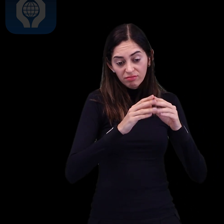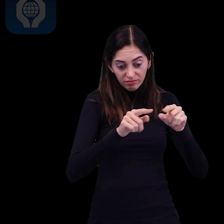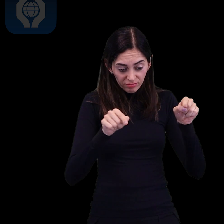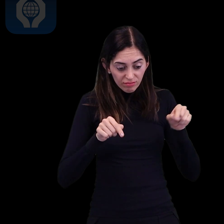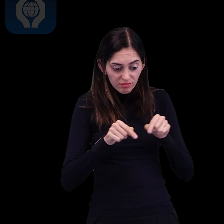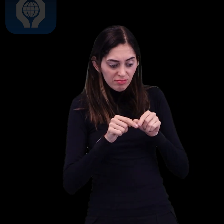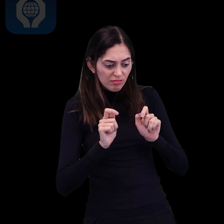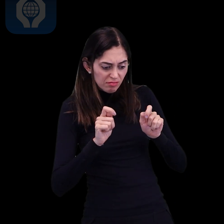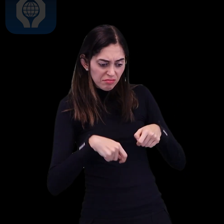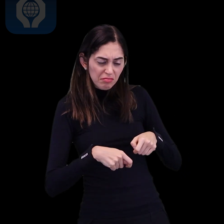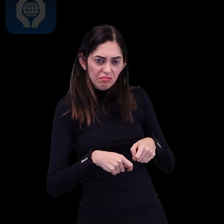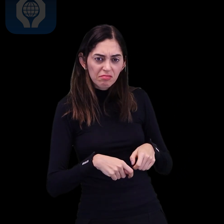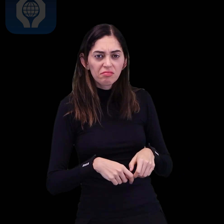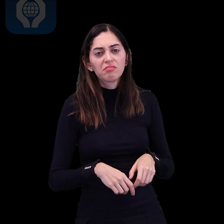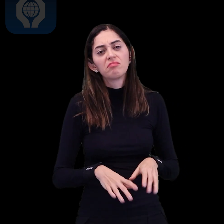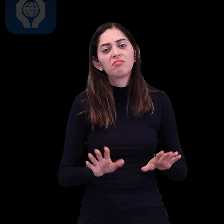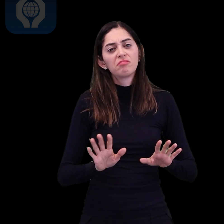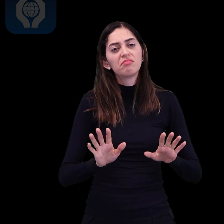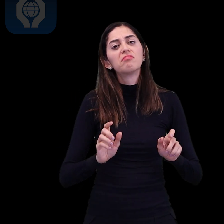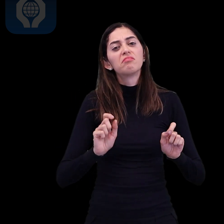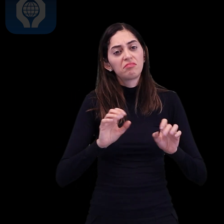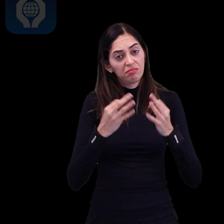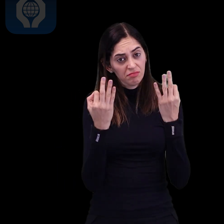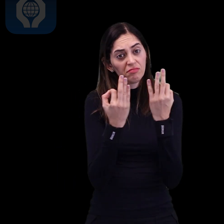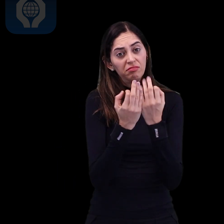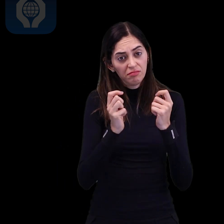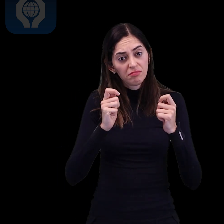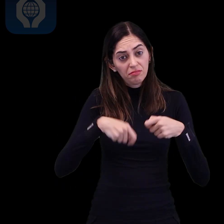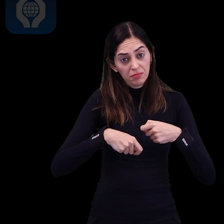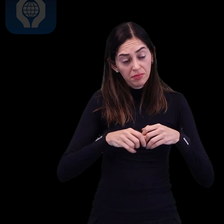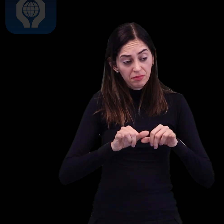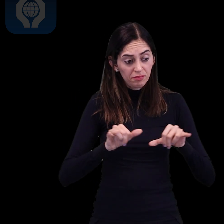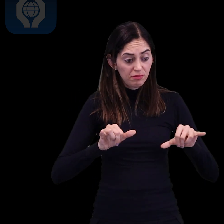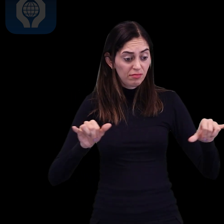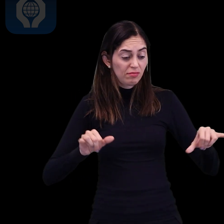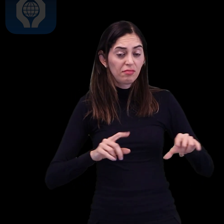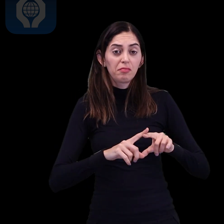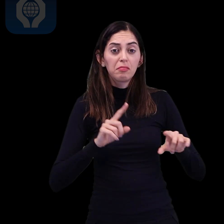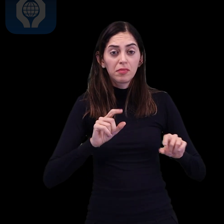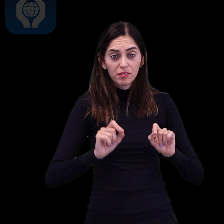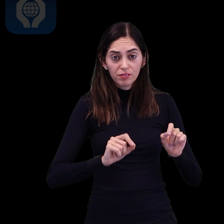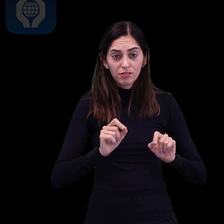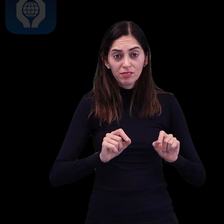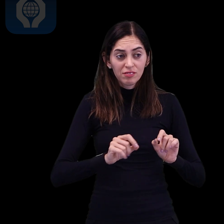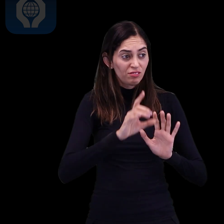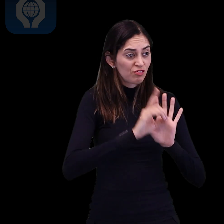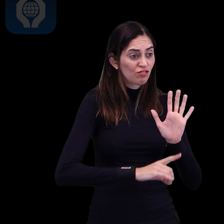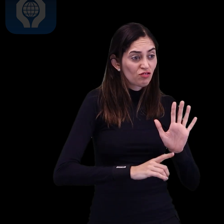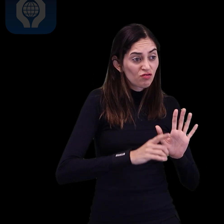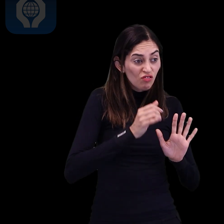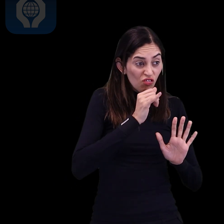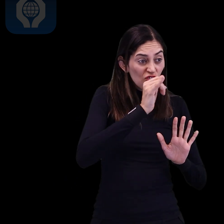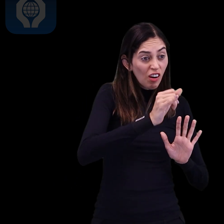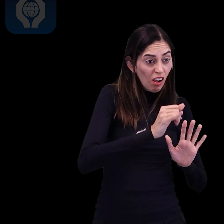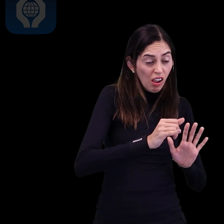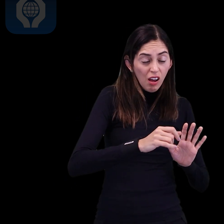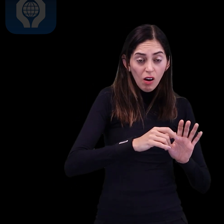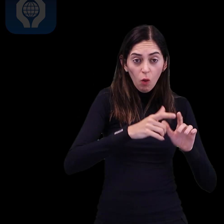dizer isso para sua esposa e seus filhos porque eles são sua família, mas não tem o direito de dizer isso para outros. E quanto a